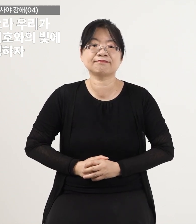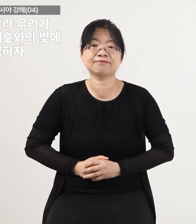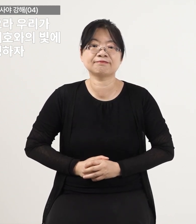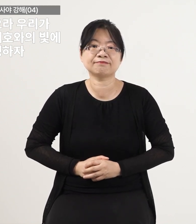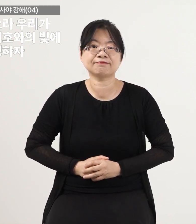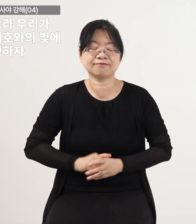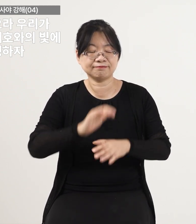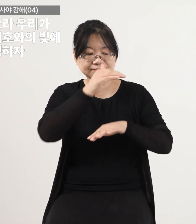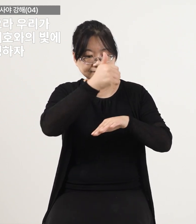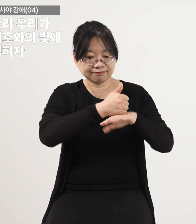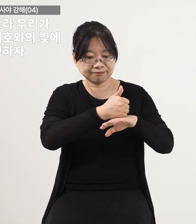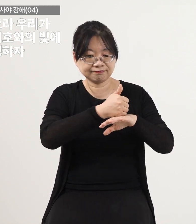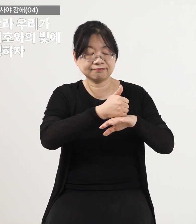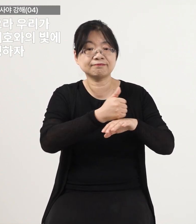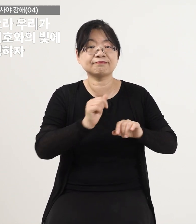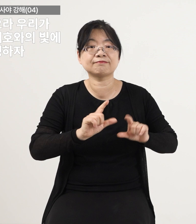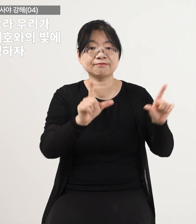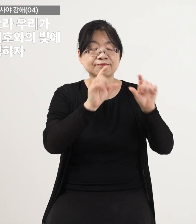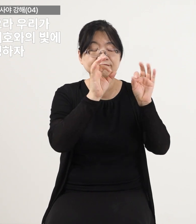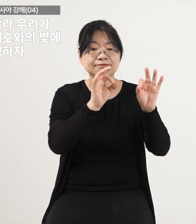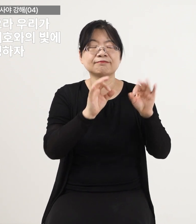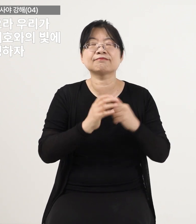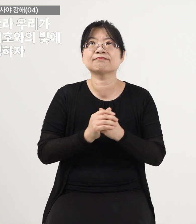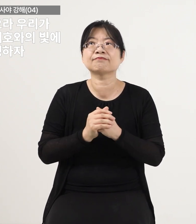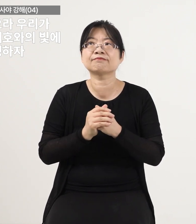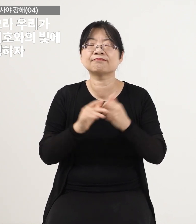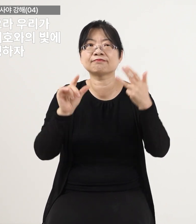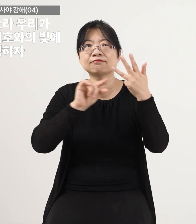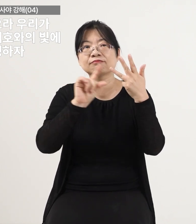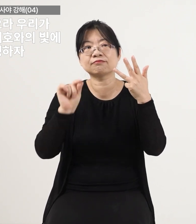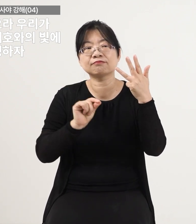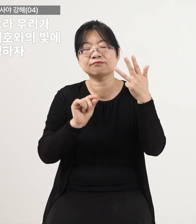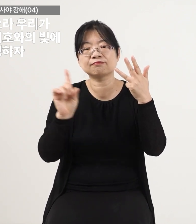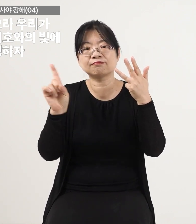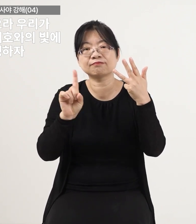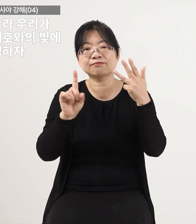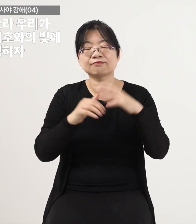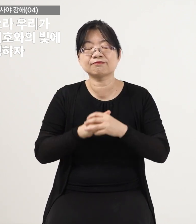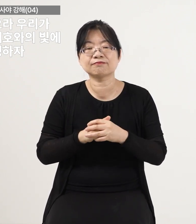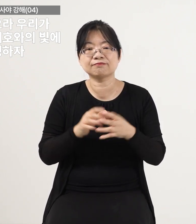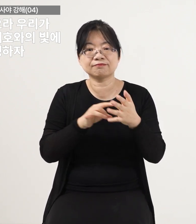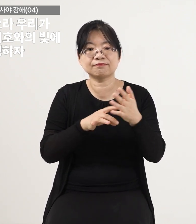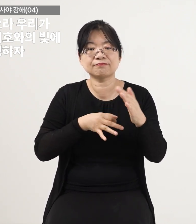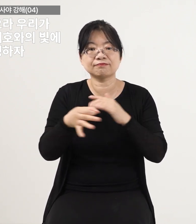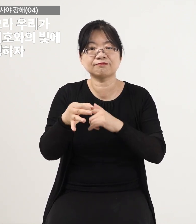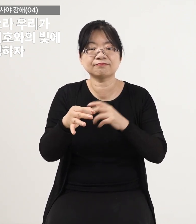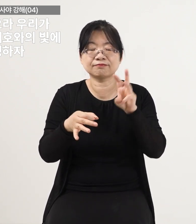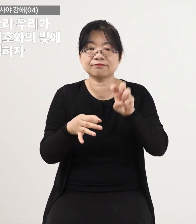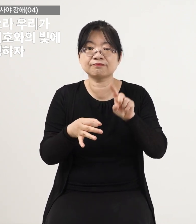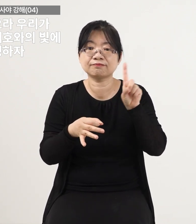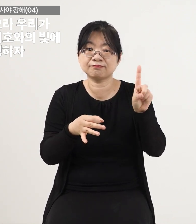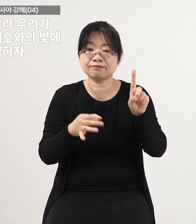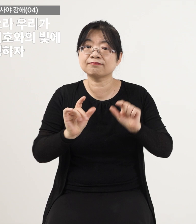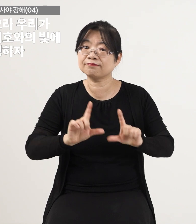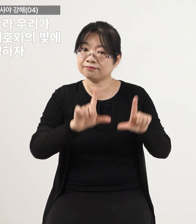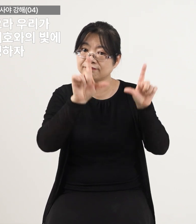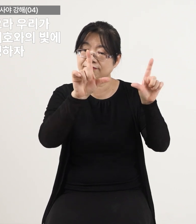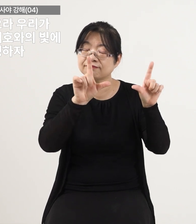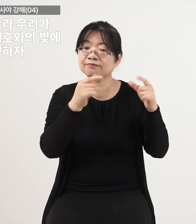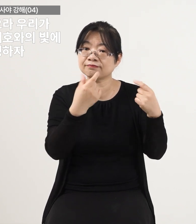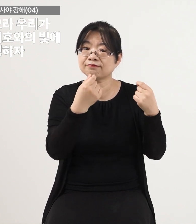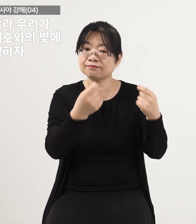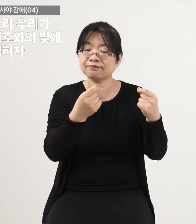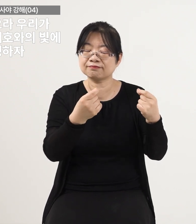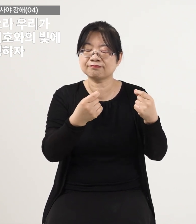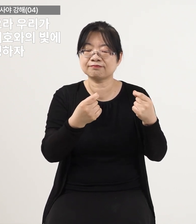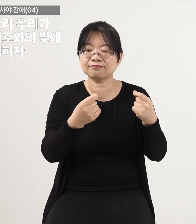여기 말이래 그러니까 뭐 8월이면 공과금 내는 31일이라든지 그런